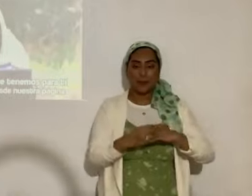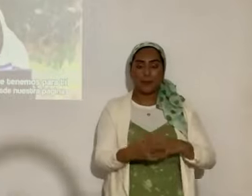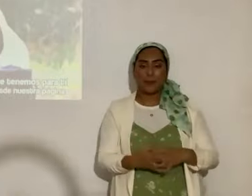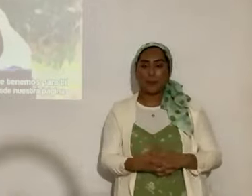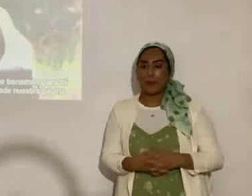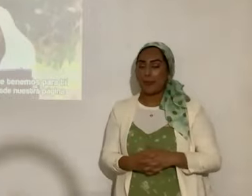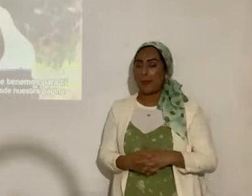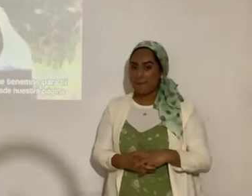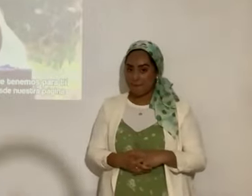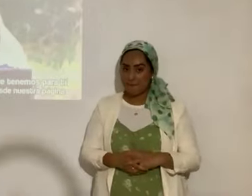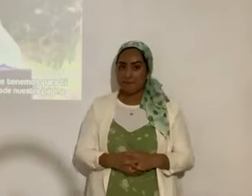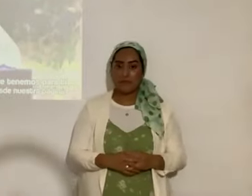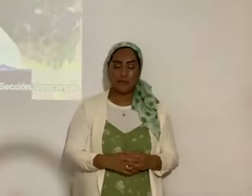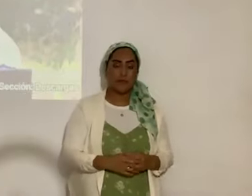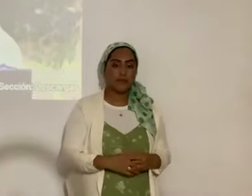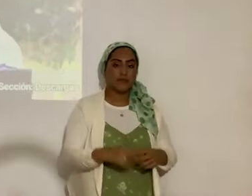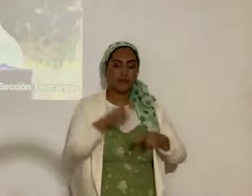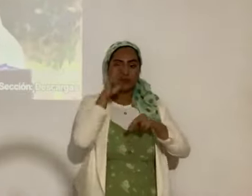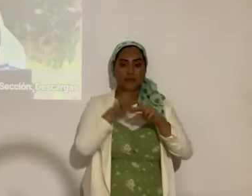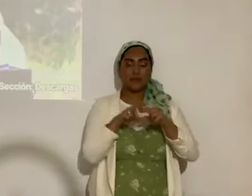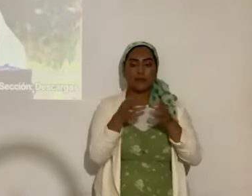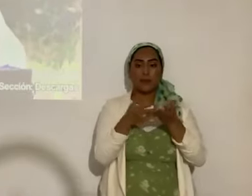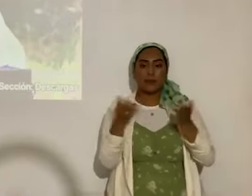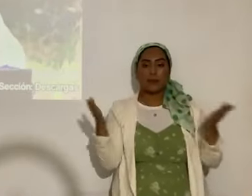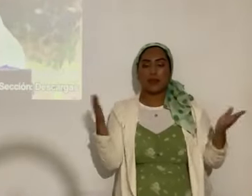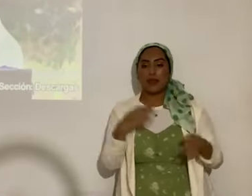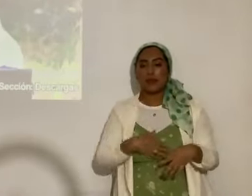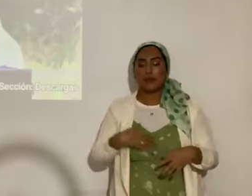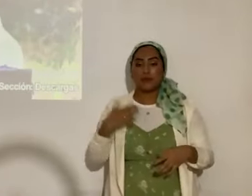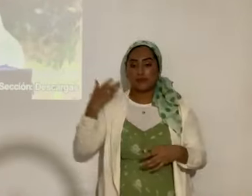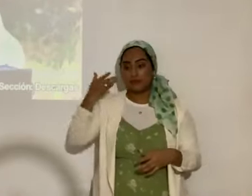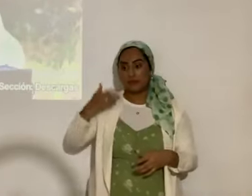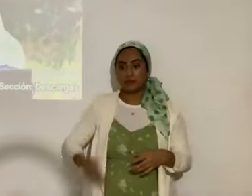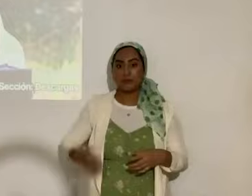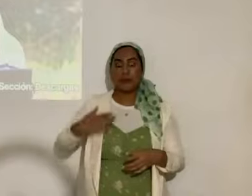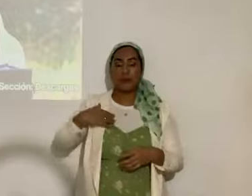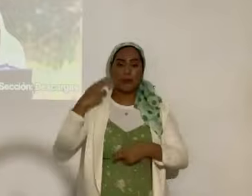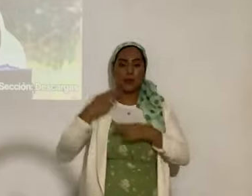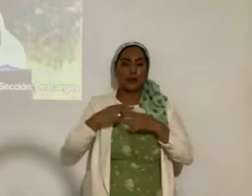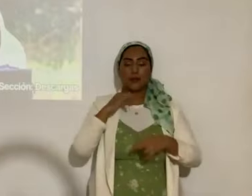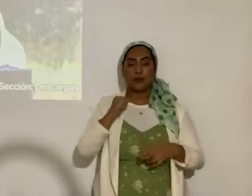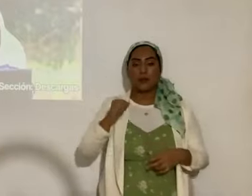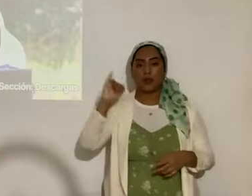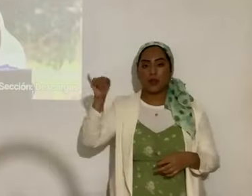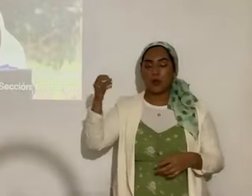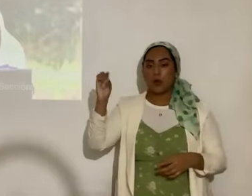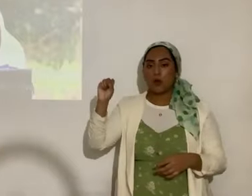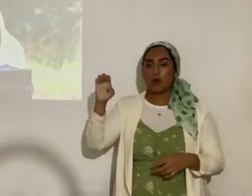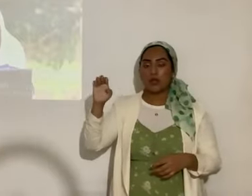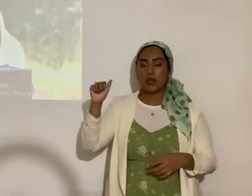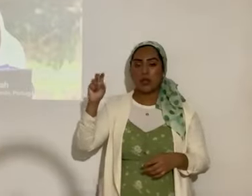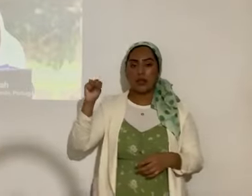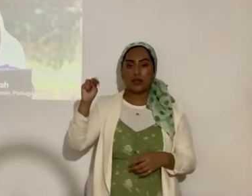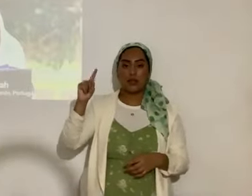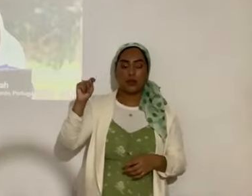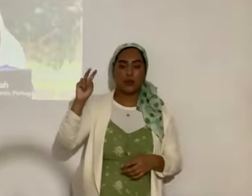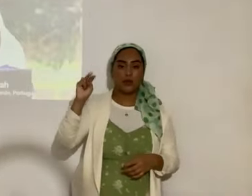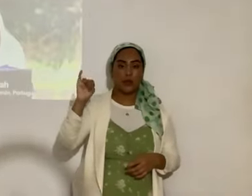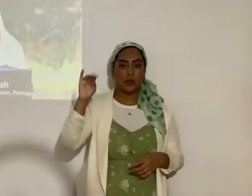bueno amadosín Los invito a que tomen asiento por favor me presento mi nombre es José Antonio Ramírez Rodríguez